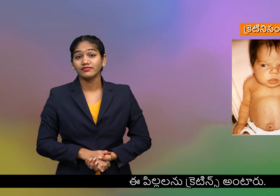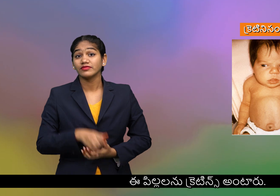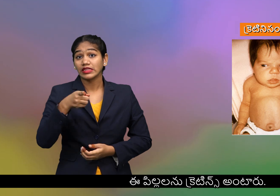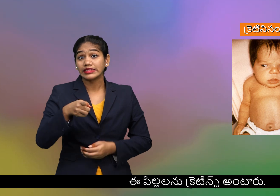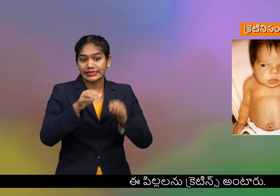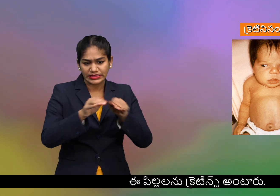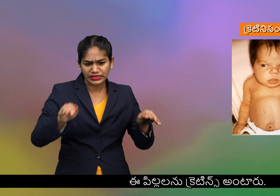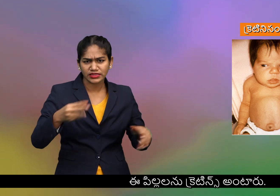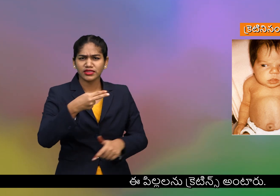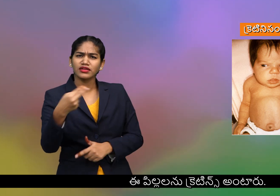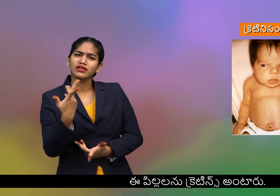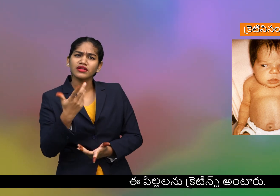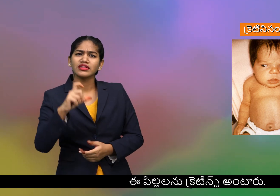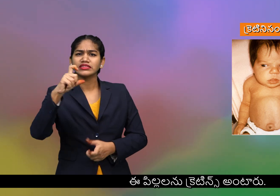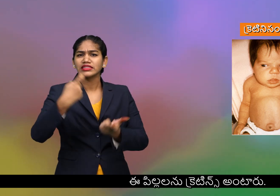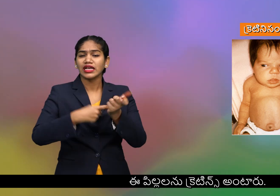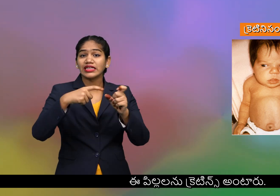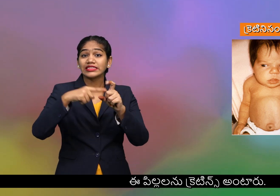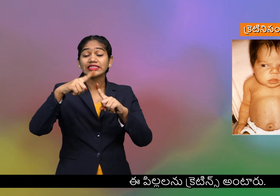ఈ పిల్లలను క్రెటిన్స్ అంటారు.